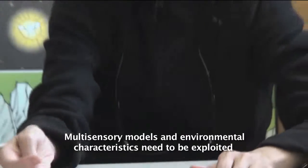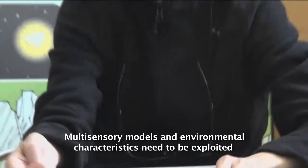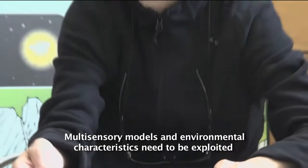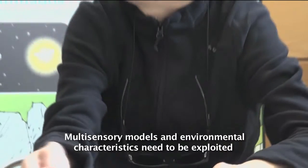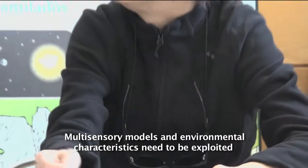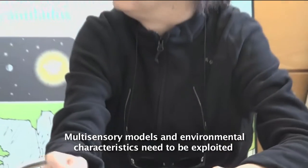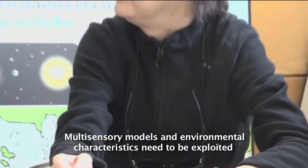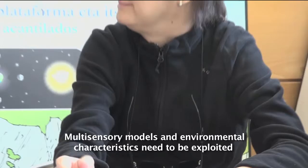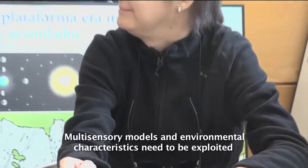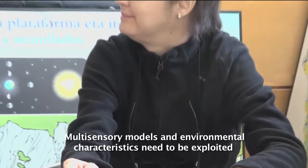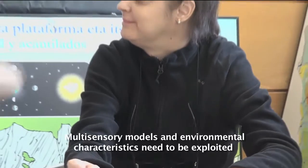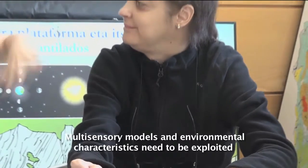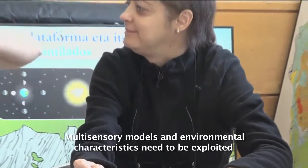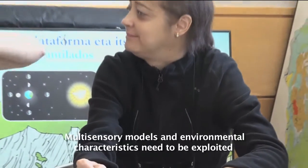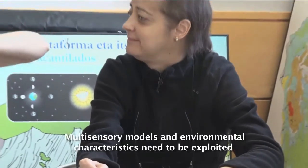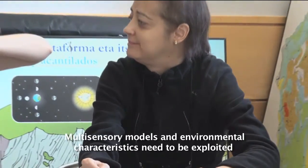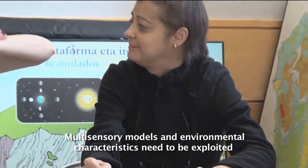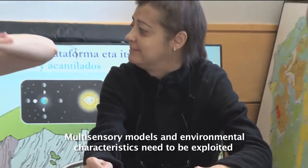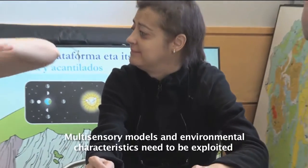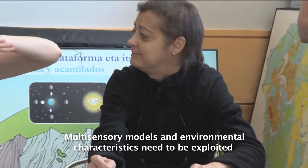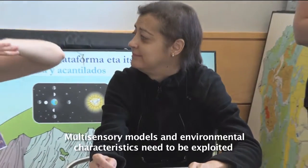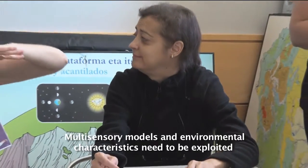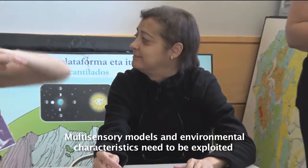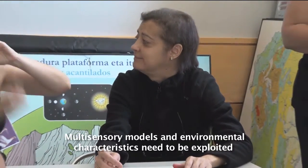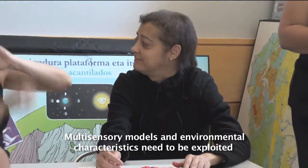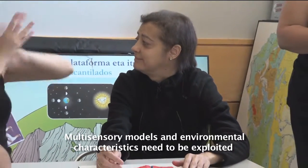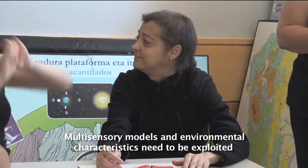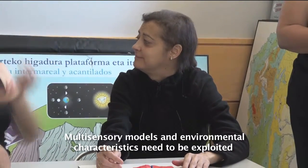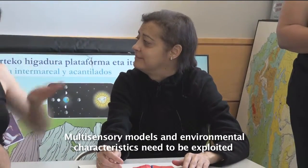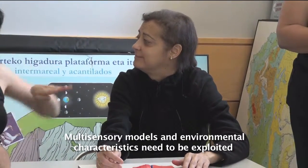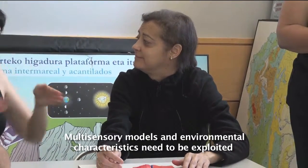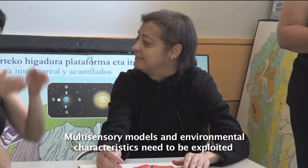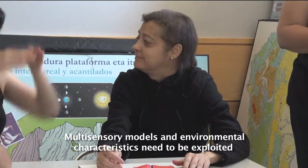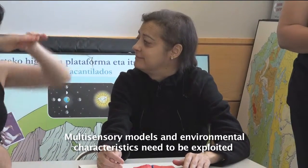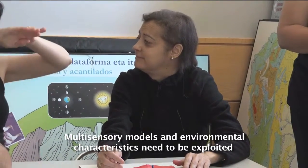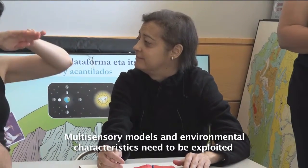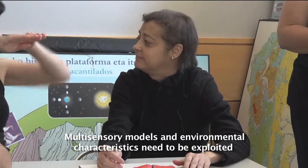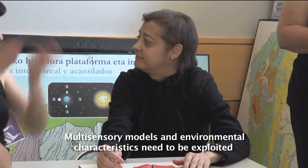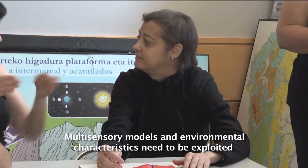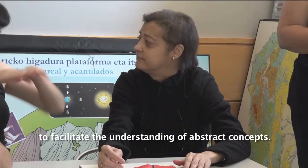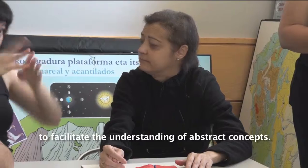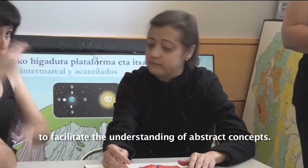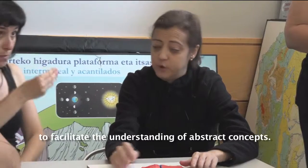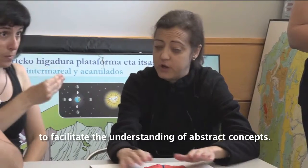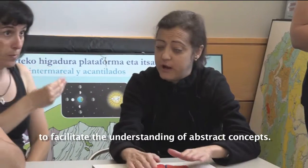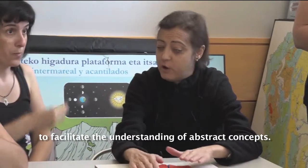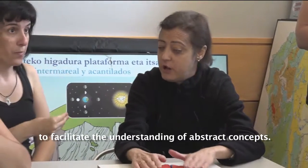Para facilitar la comprensión de conceptos abstractos, se debe explotar la multisensorialidad del mundo que nos rodea y